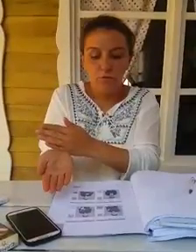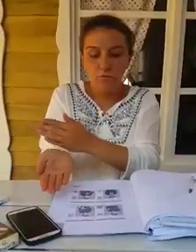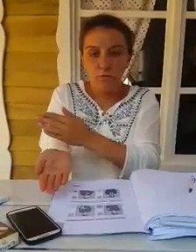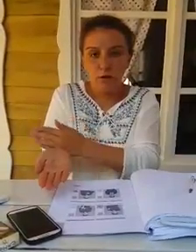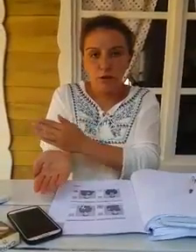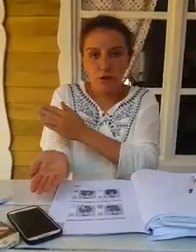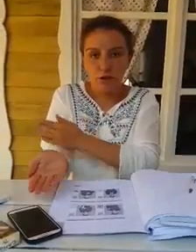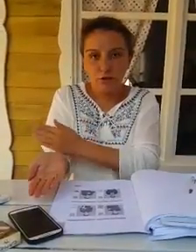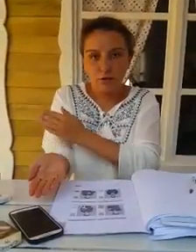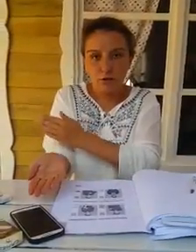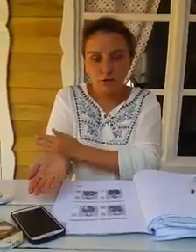Yurttaş.